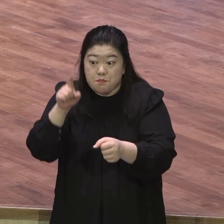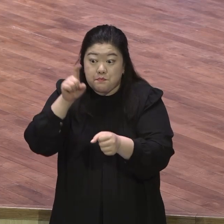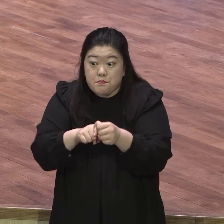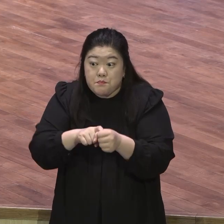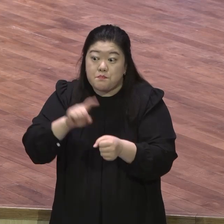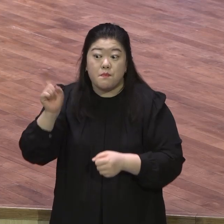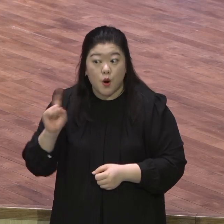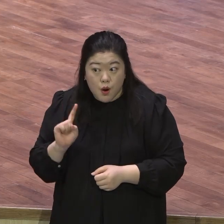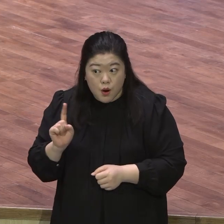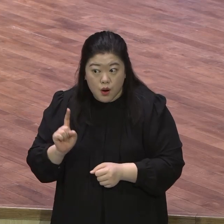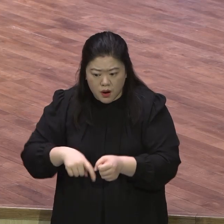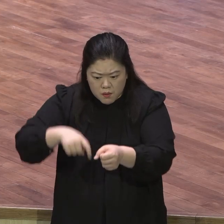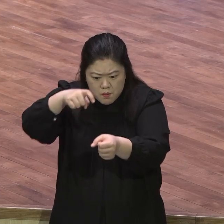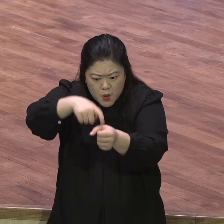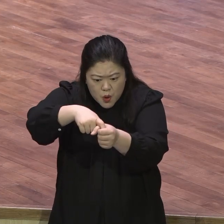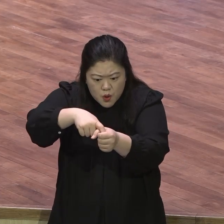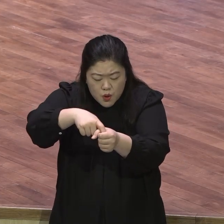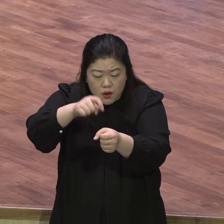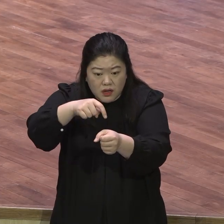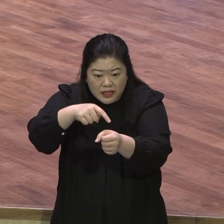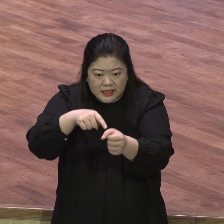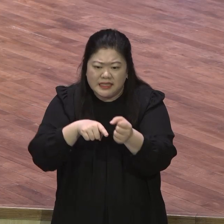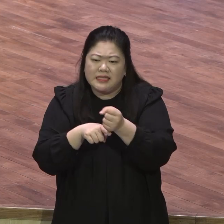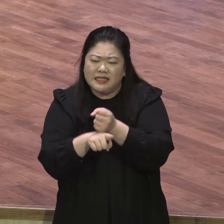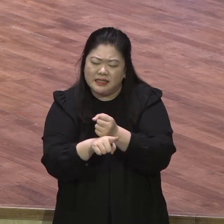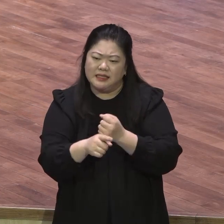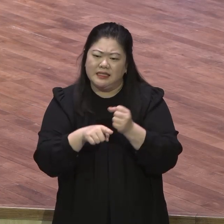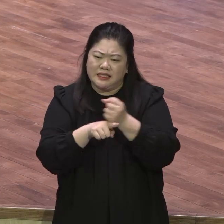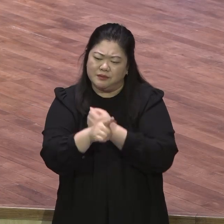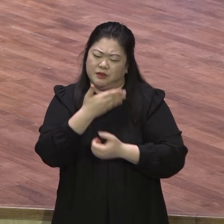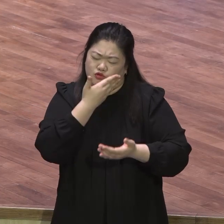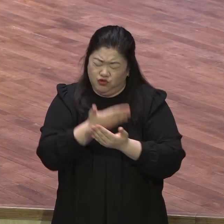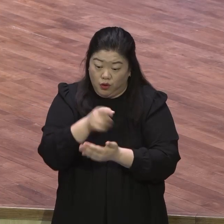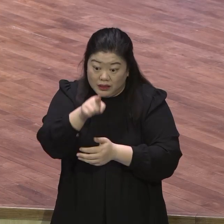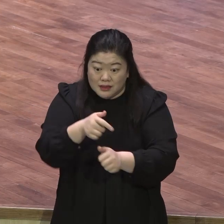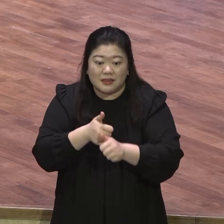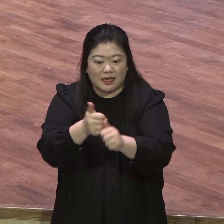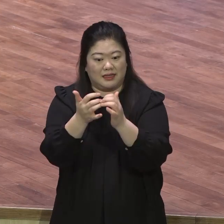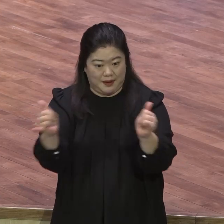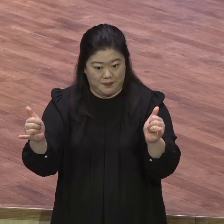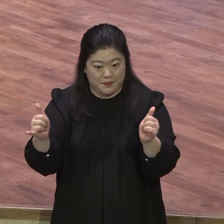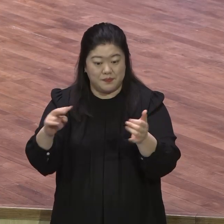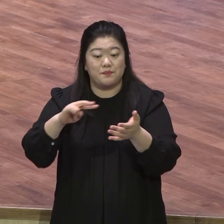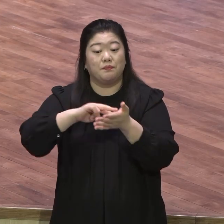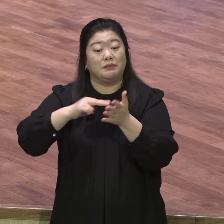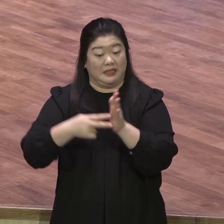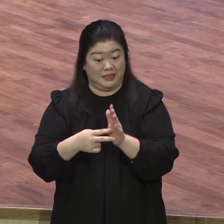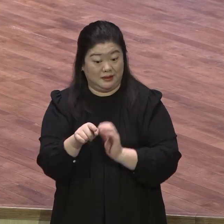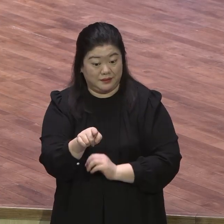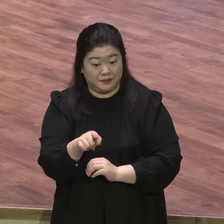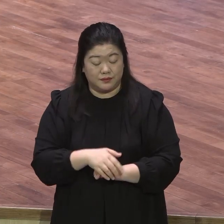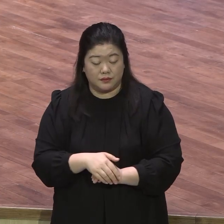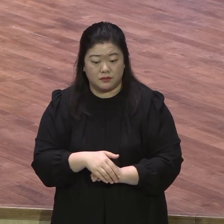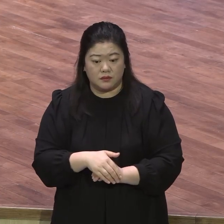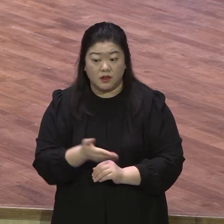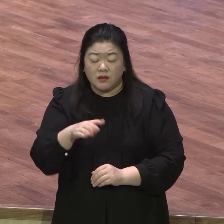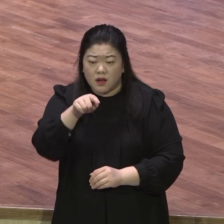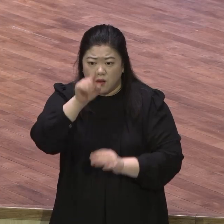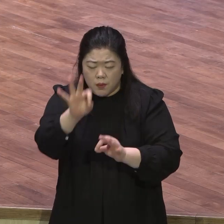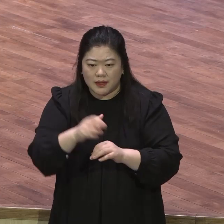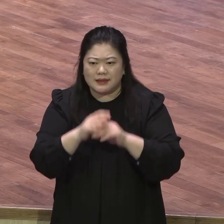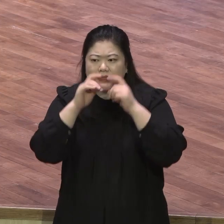의미 있는 일을 남기고 싶어하는 그런 사람 문제는 자신의 욕망을 이루는 데